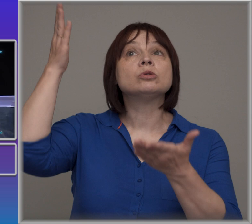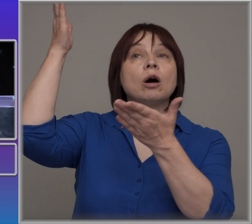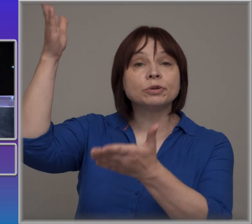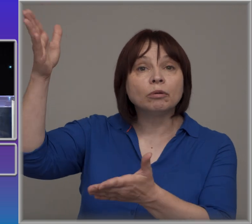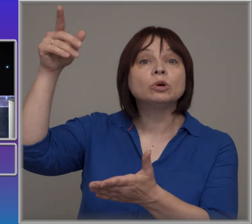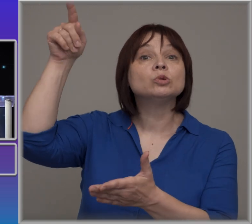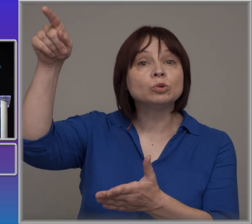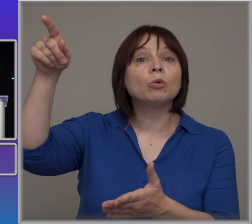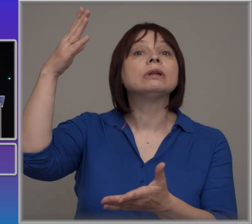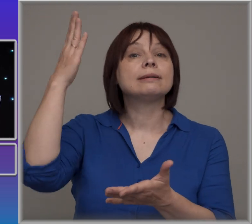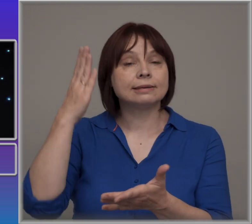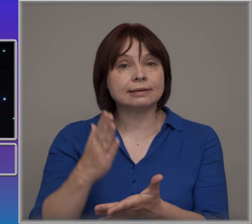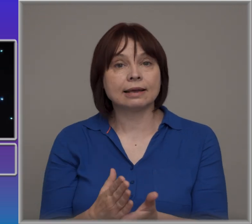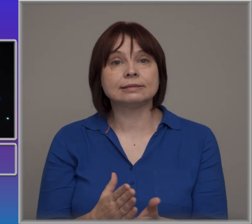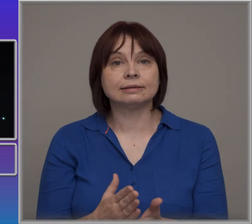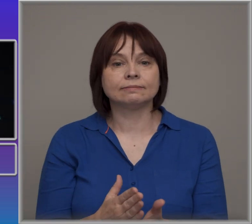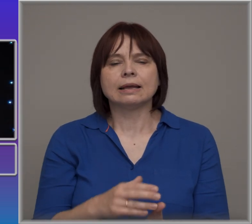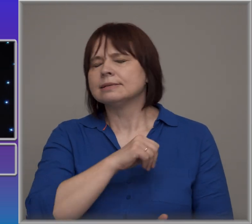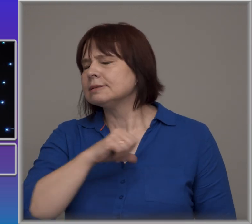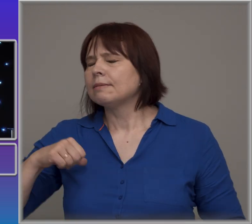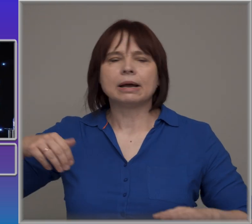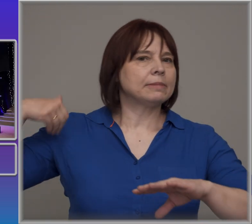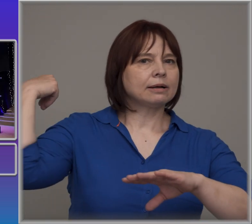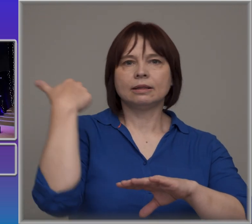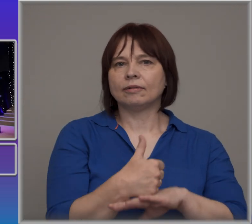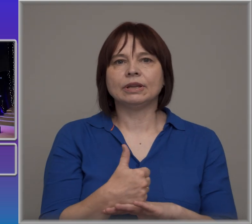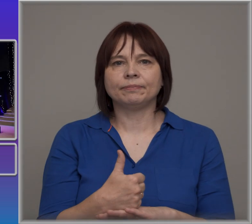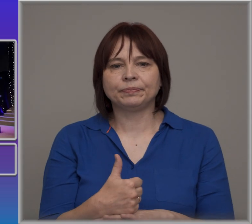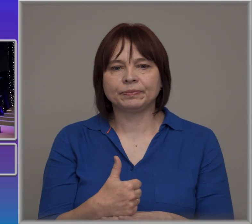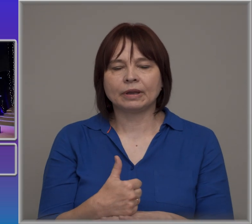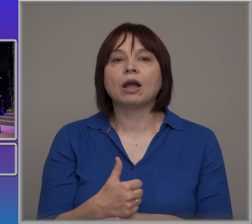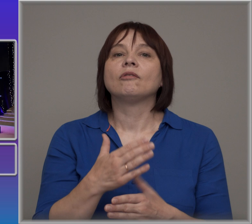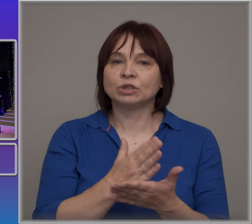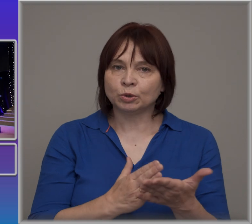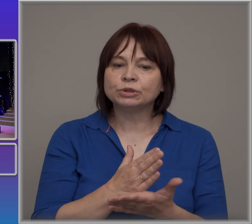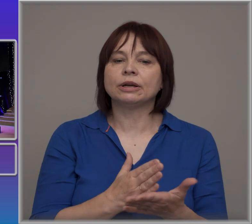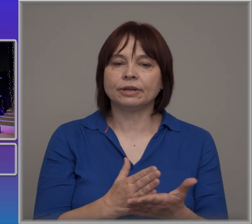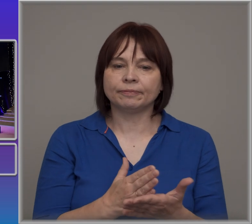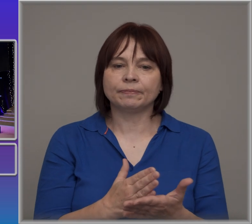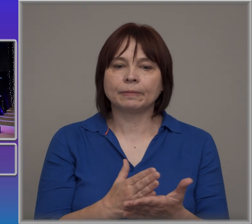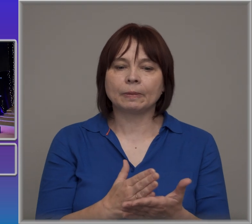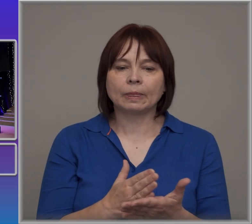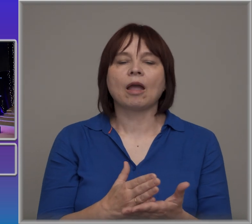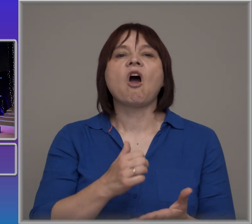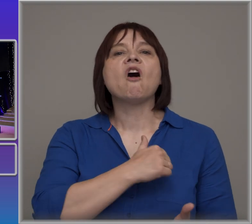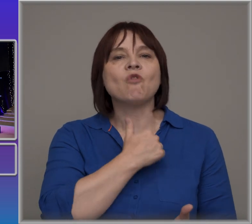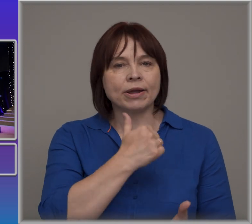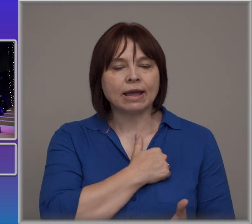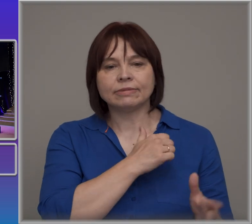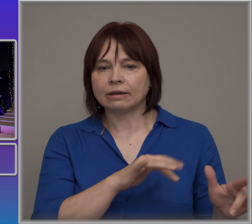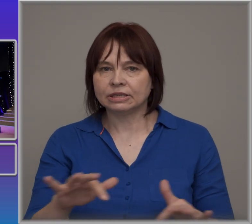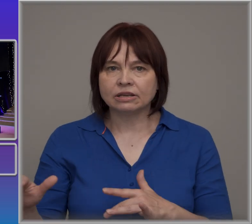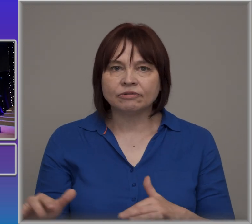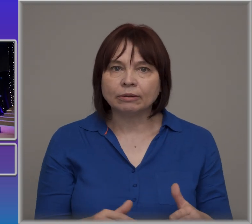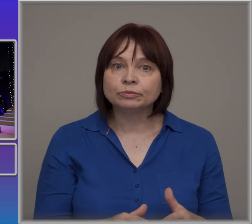Например, Господь Саваоф. Вы читали в Библии такое слово, когда Господь говорит: «Я Господь воинств, Господь